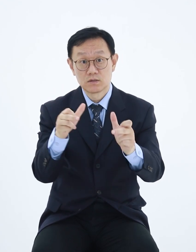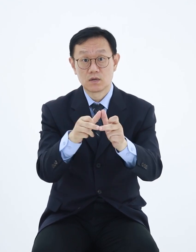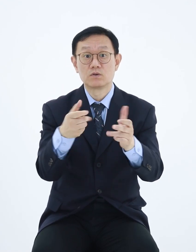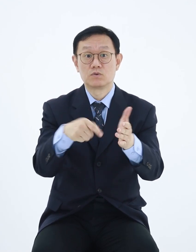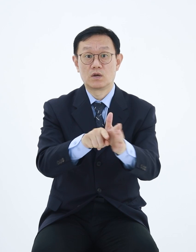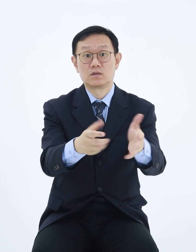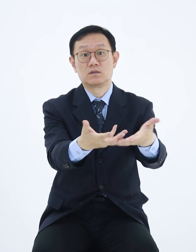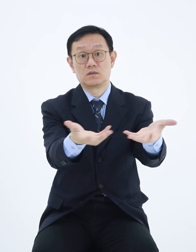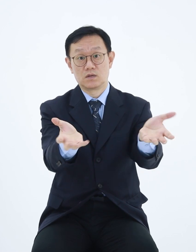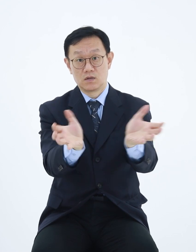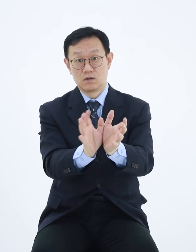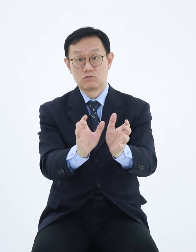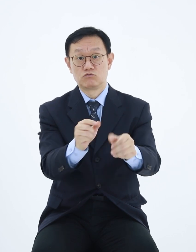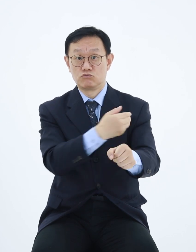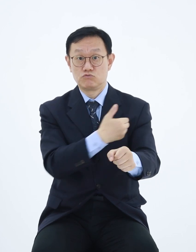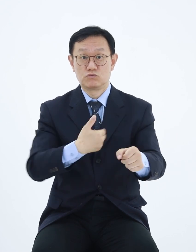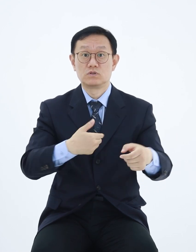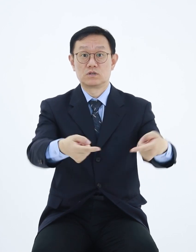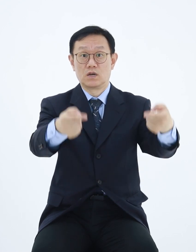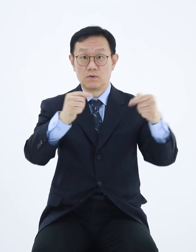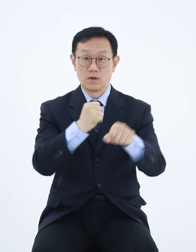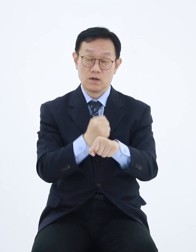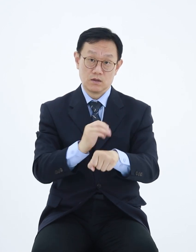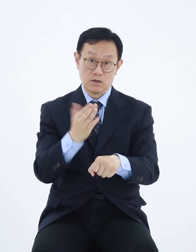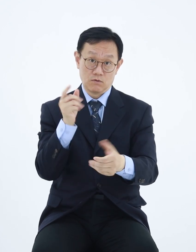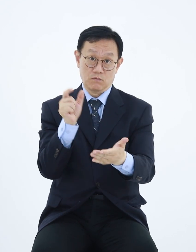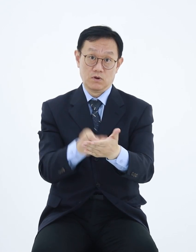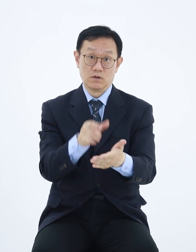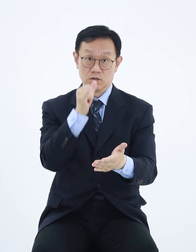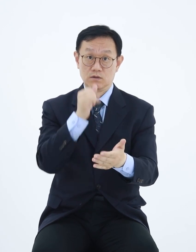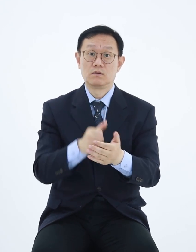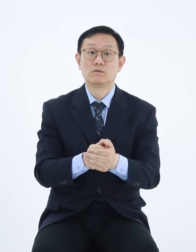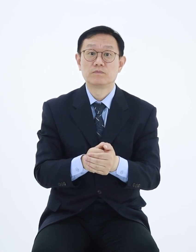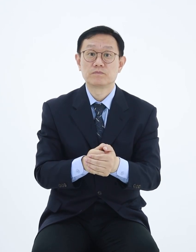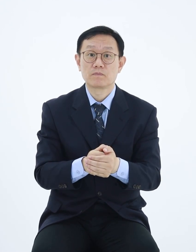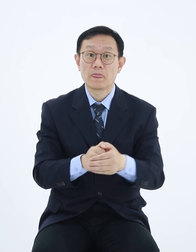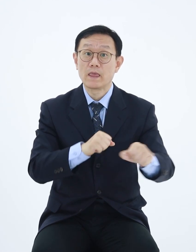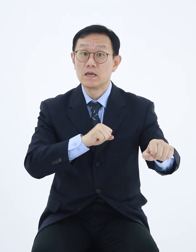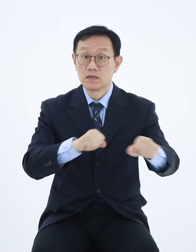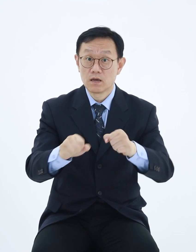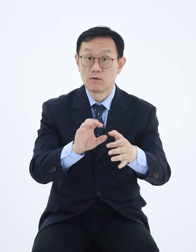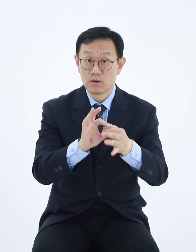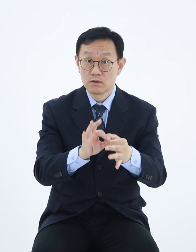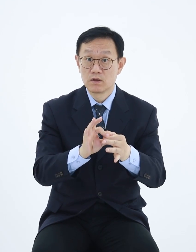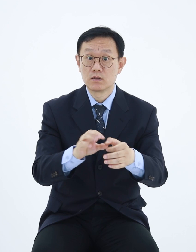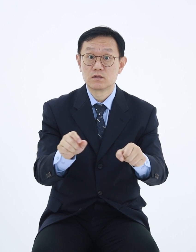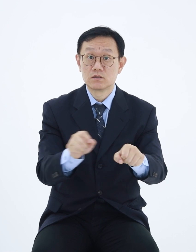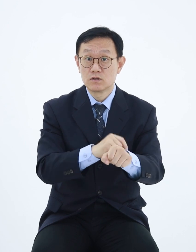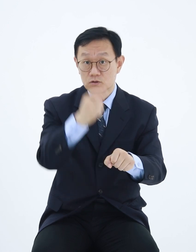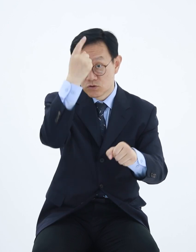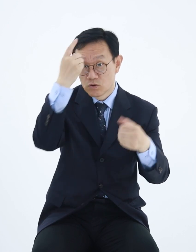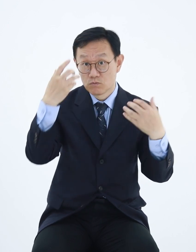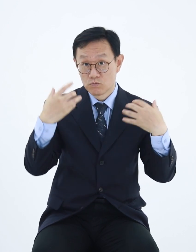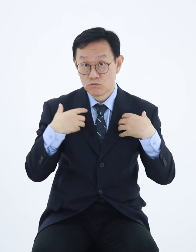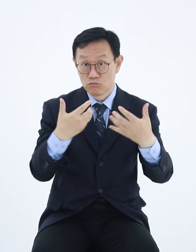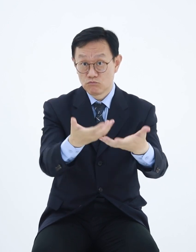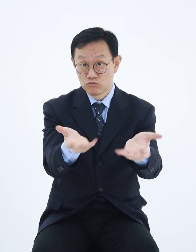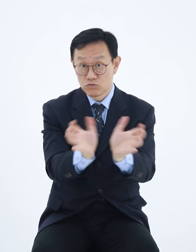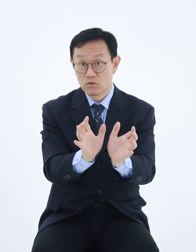장애인단체가 충분히 개입하고 참여해야 한다고 명시했습니다. 협약 이행과 관련된 특정 정부 부처뿐 아니라